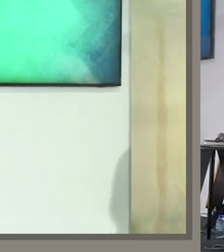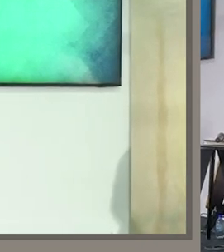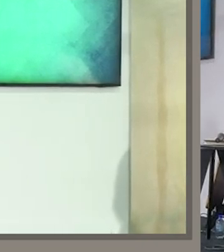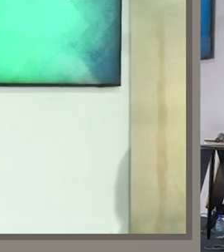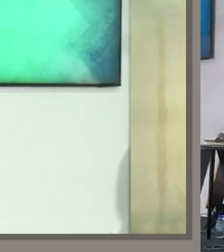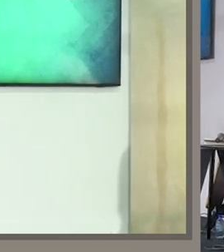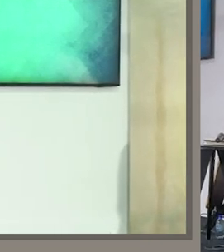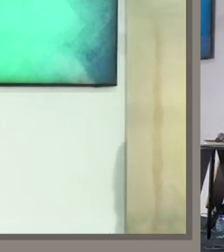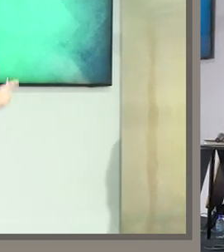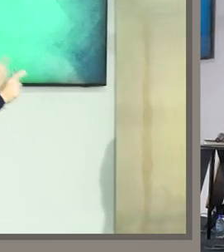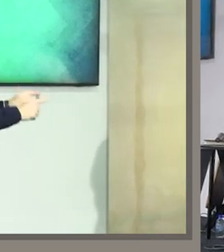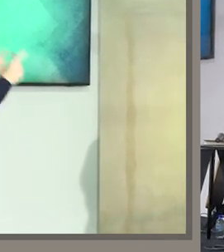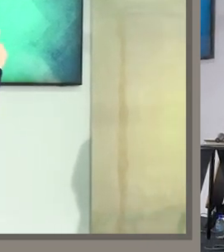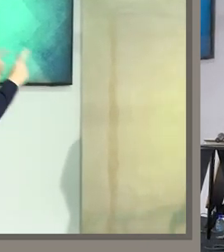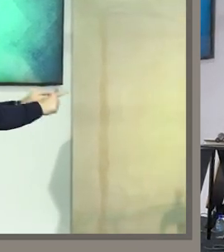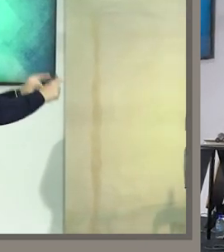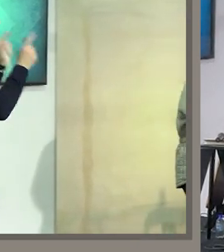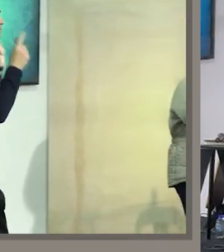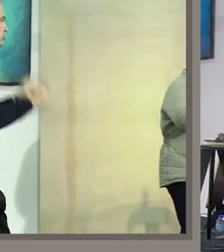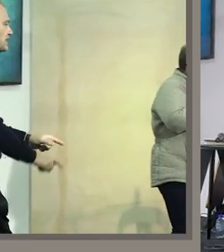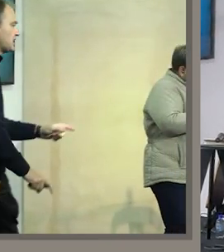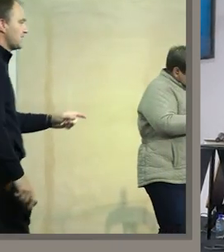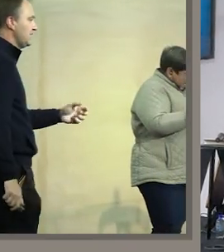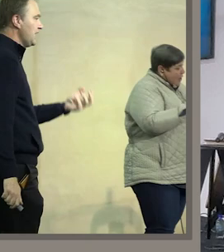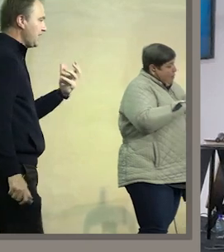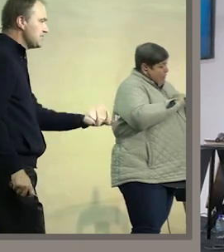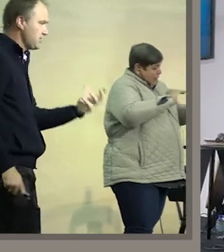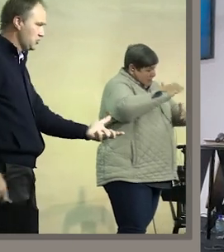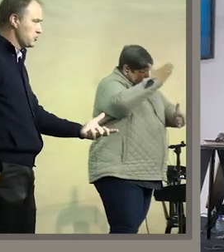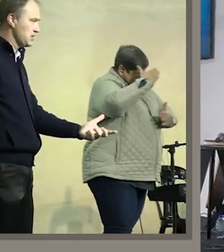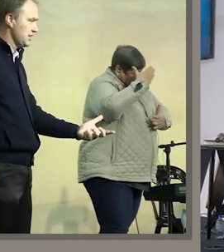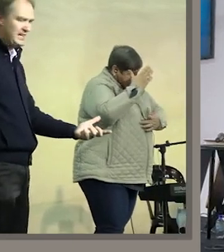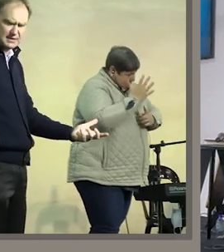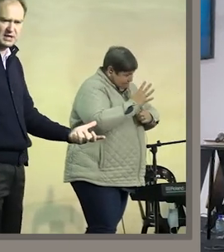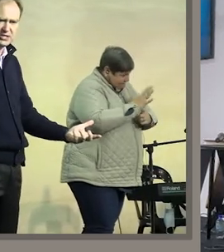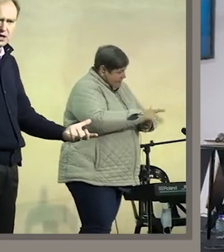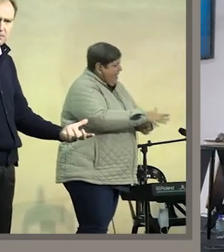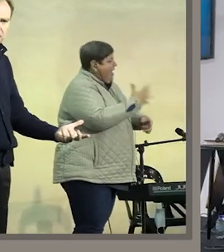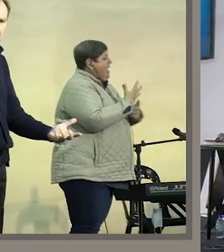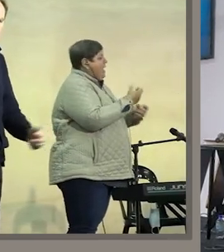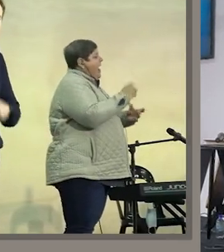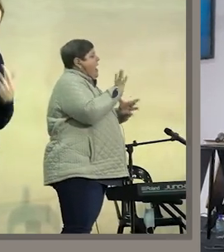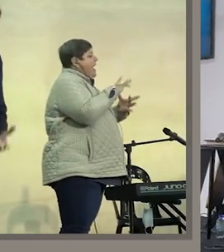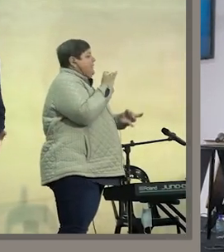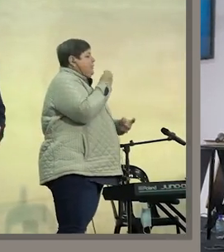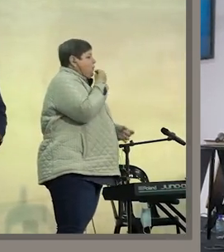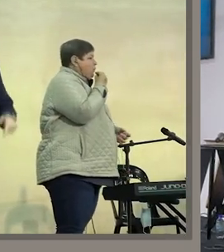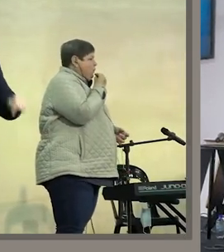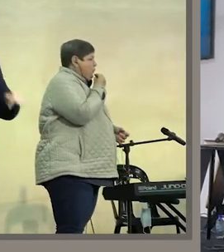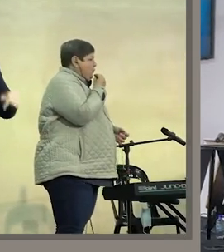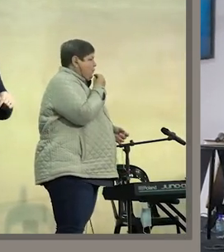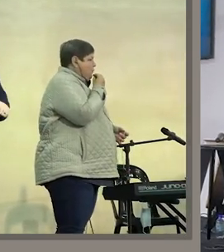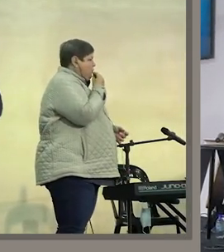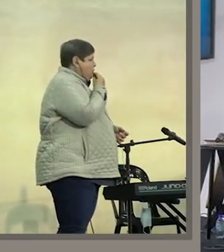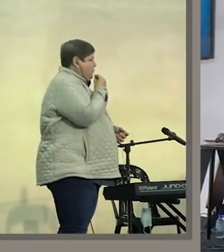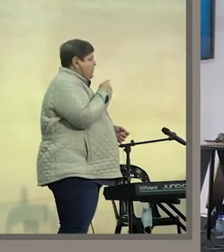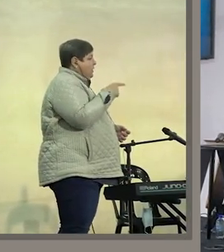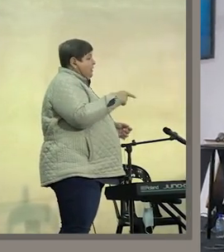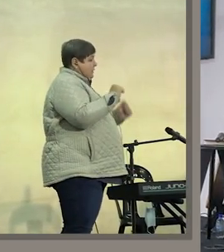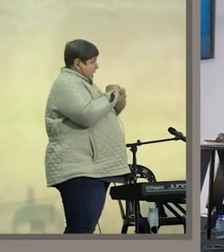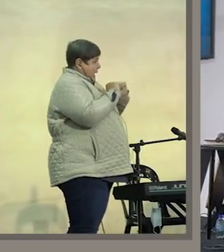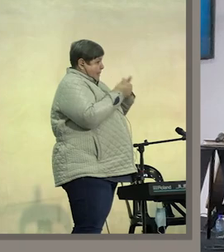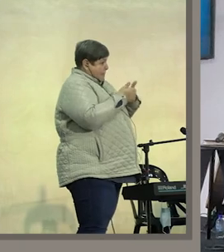op die grond te slaap, sodat ons kinders die beste moontlike geestelike kos kan kry. Stem julle saam? En dit moet ons hart wees, dit moet ons gemeente